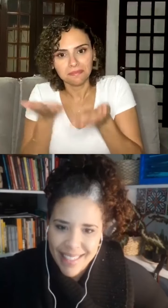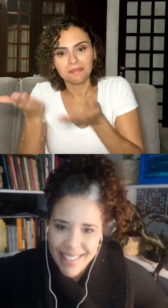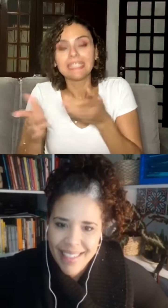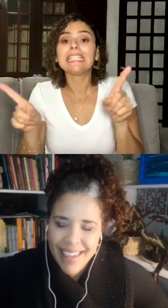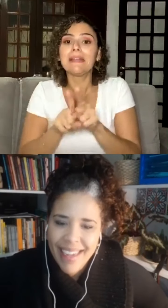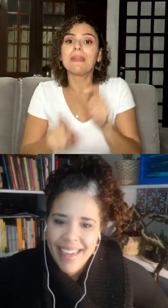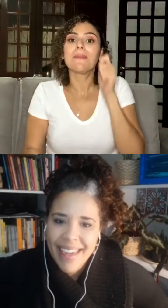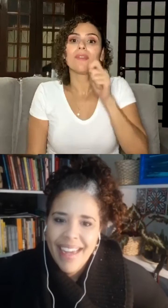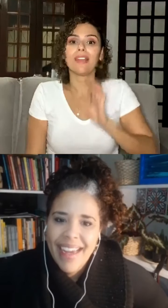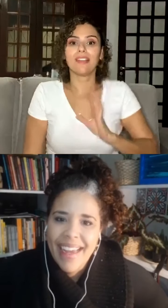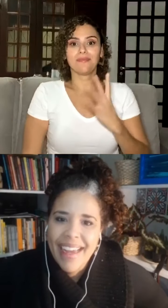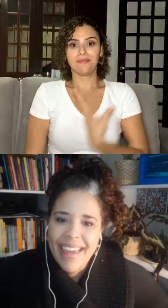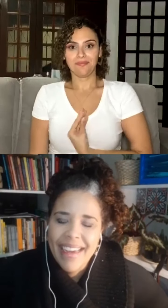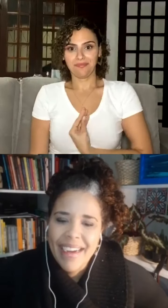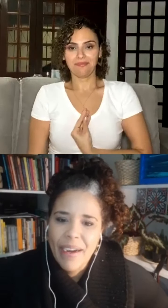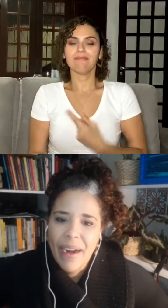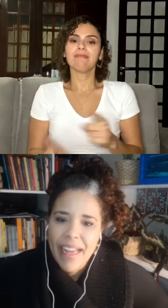trans.